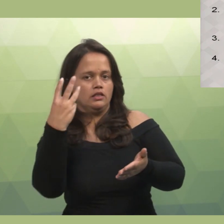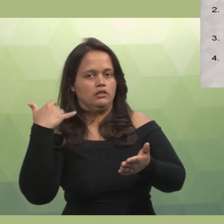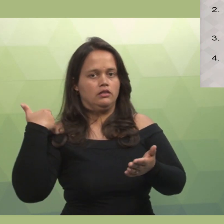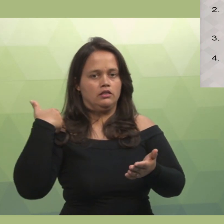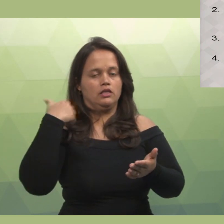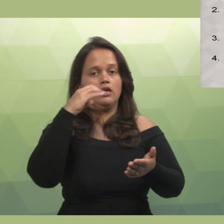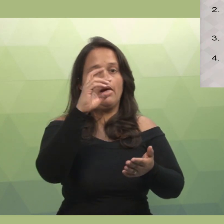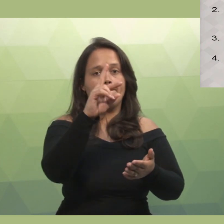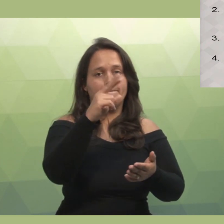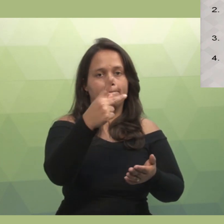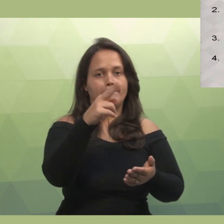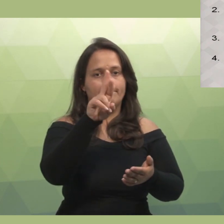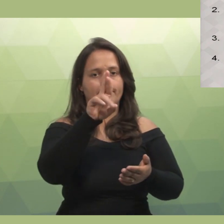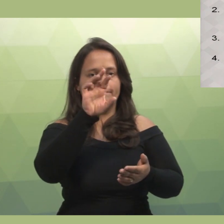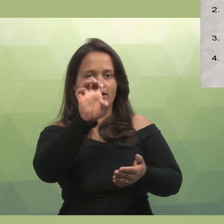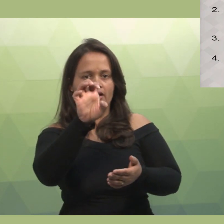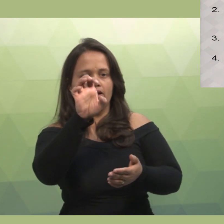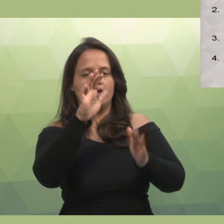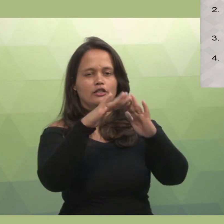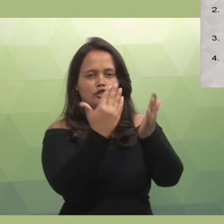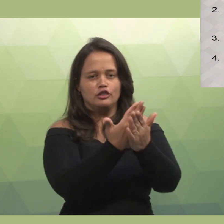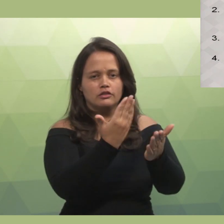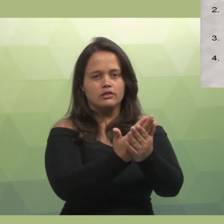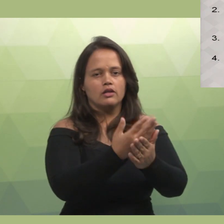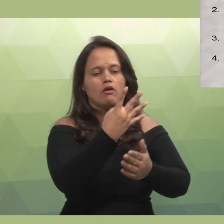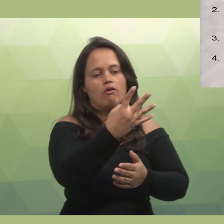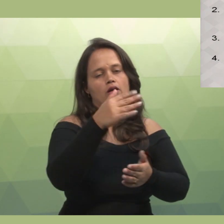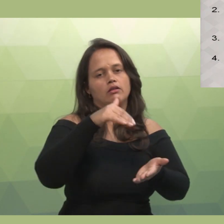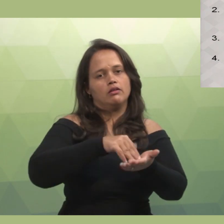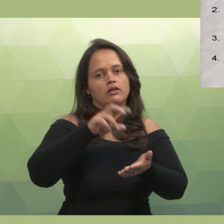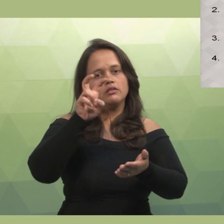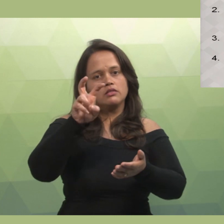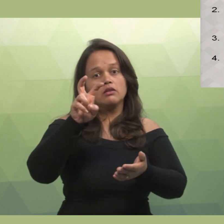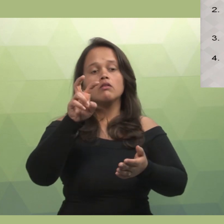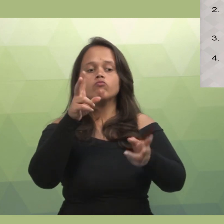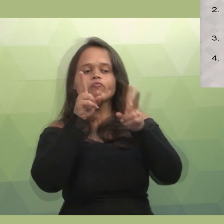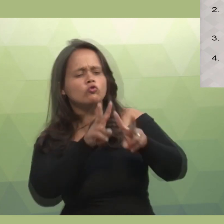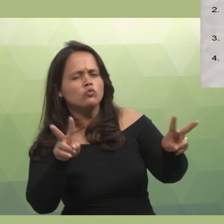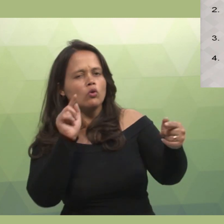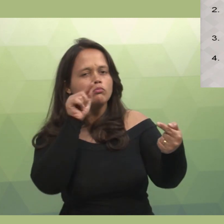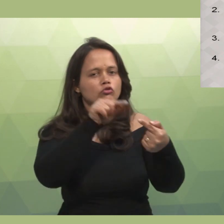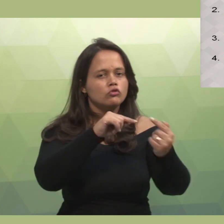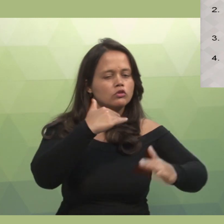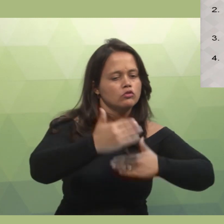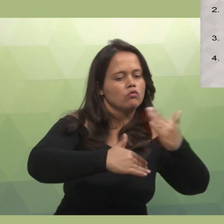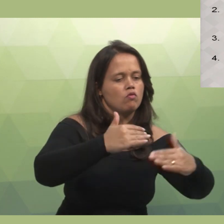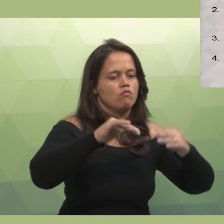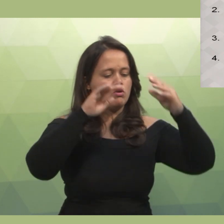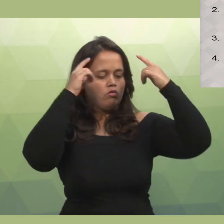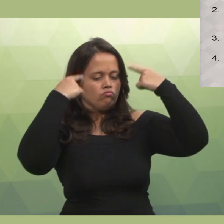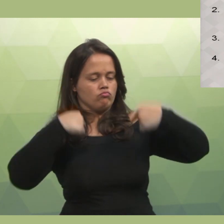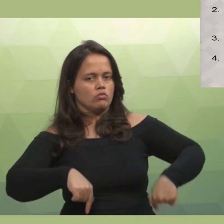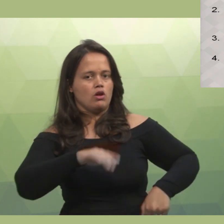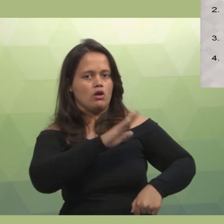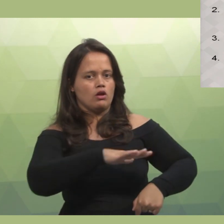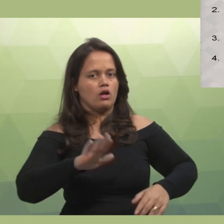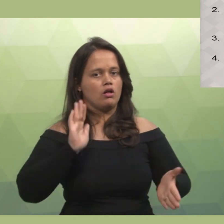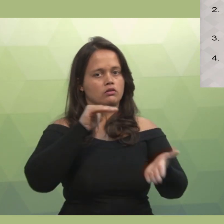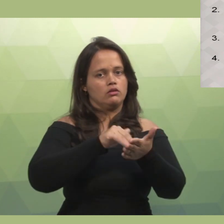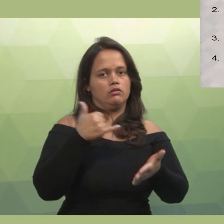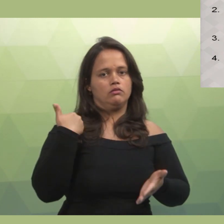visa o desenvolvimento integral da criança até 5 anos de idade, em seus aspectos físico, psicológico, intelectual e